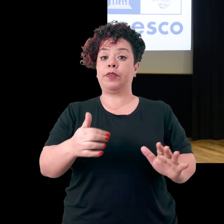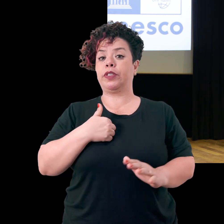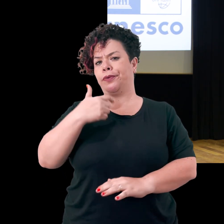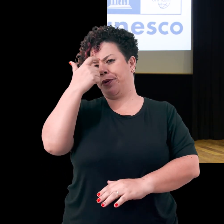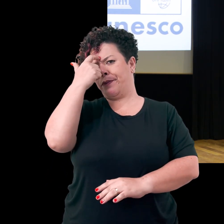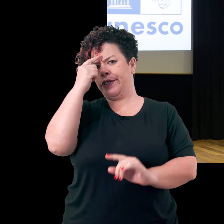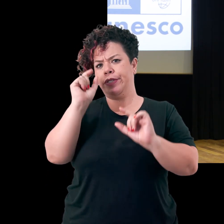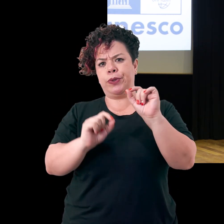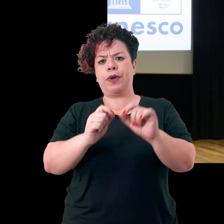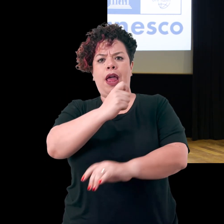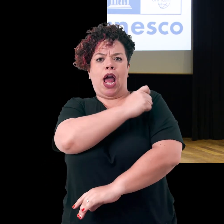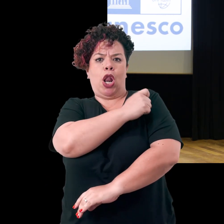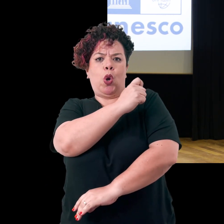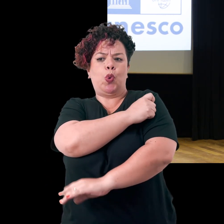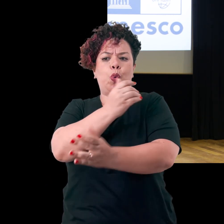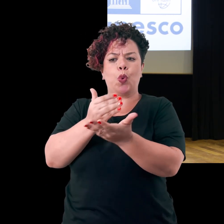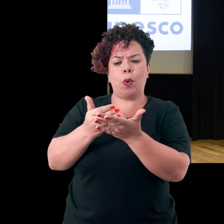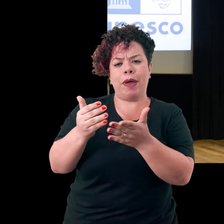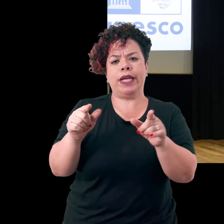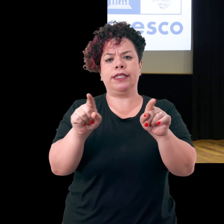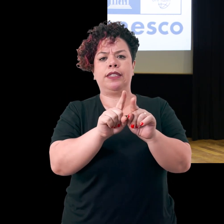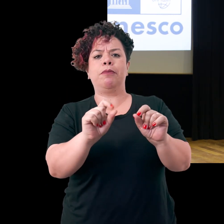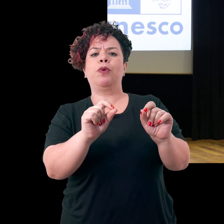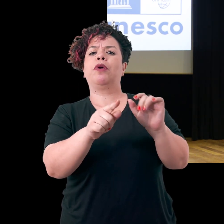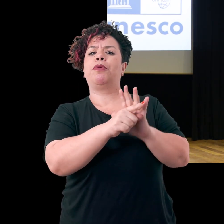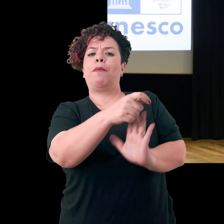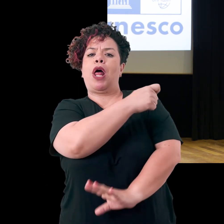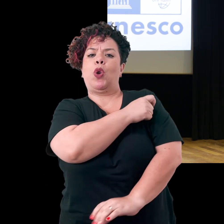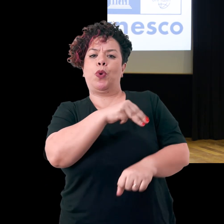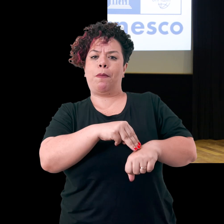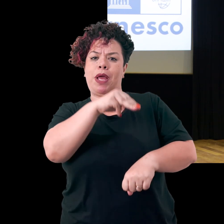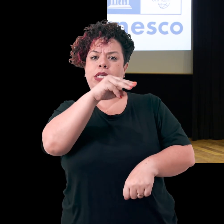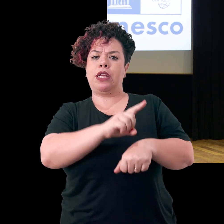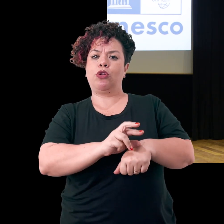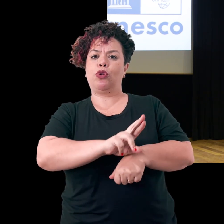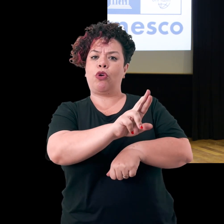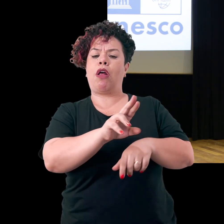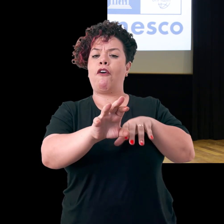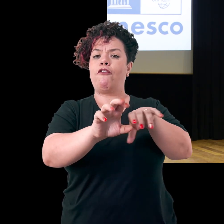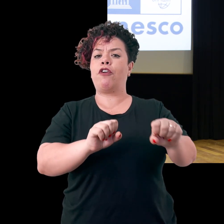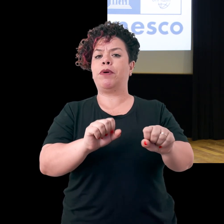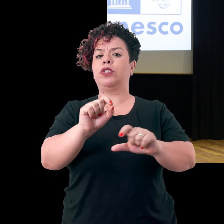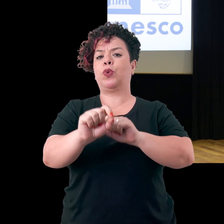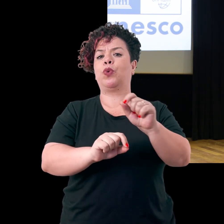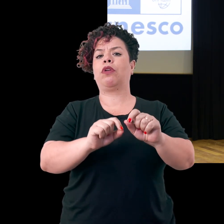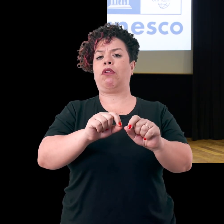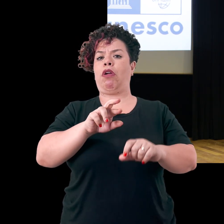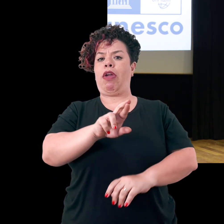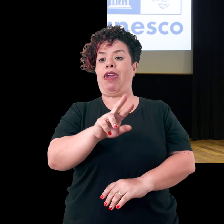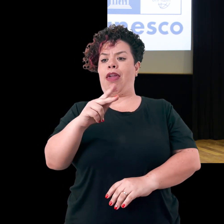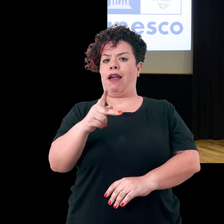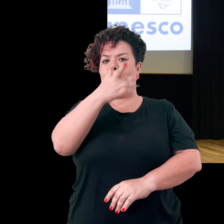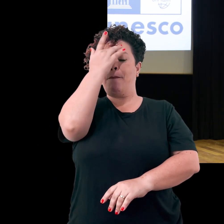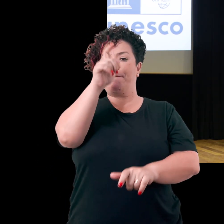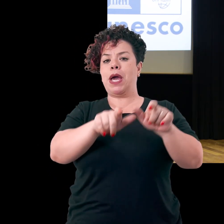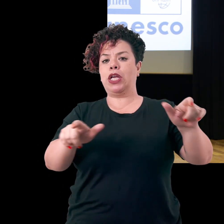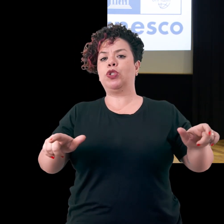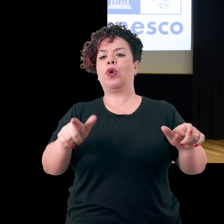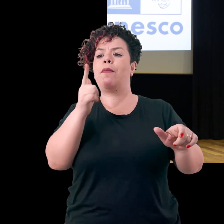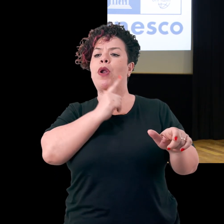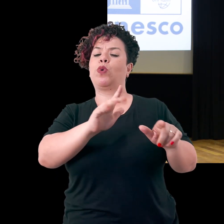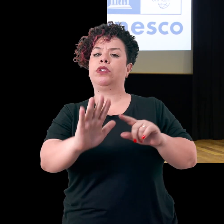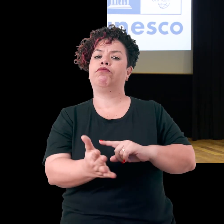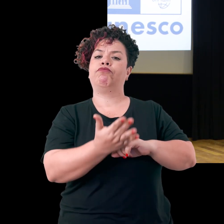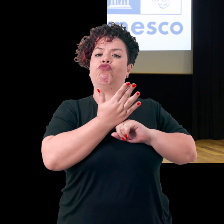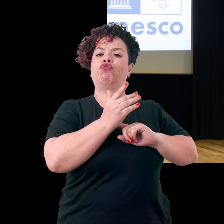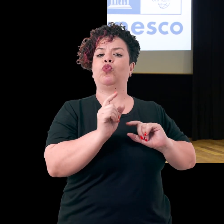E eu estou pensando muito nos alunos de iniciação, nos alunos de mestrado, doutorado, na formação de recursos humanos, para que a gente